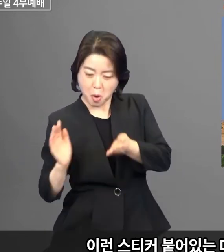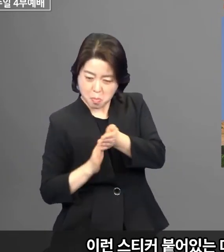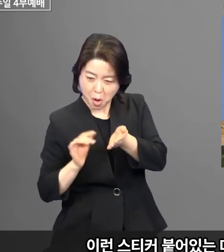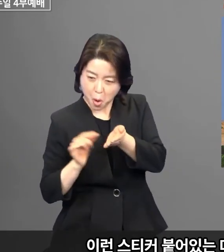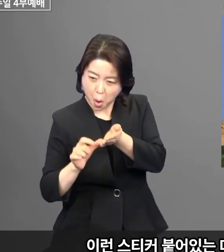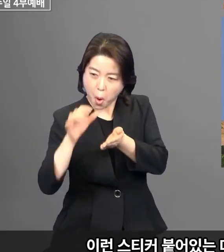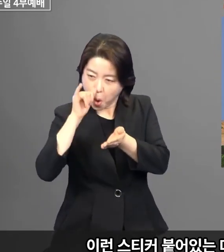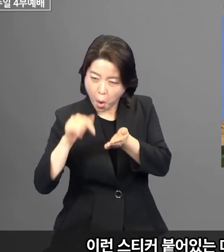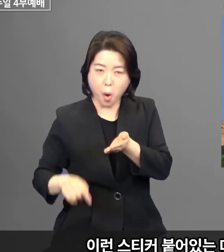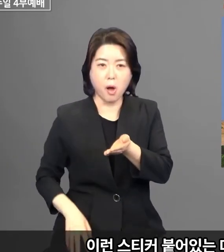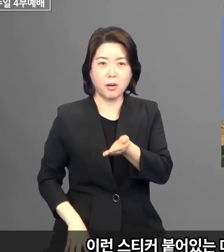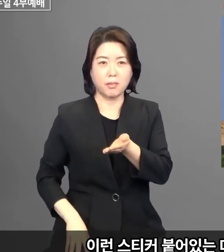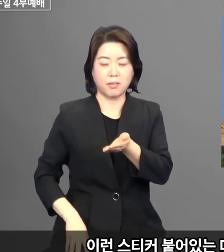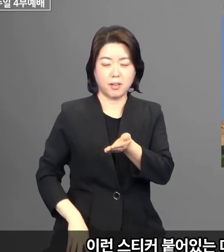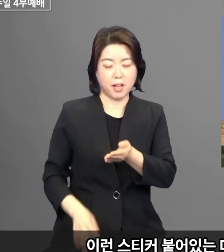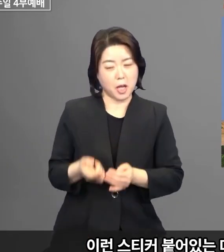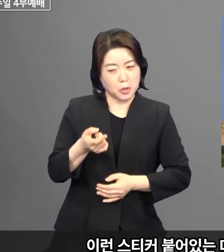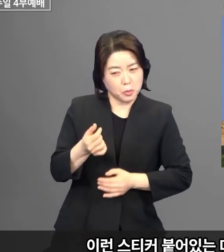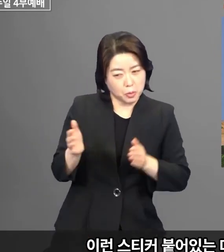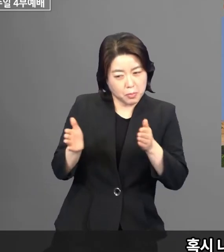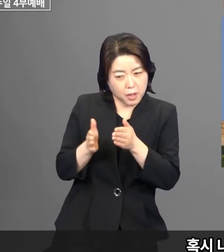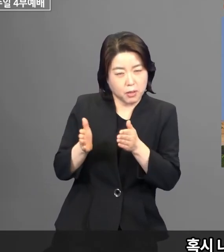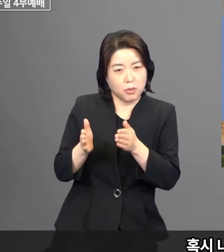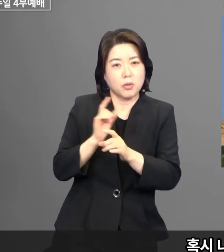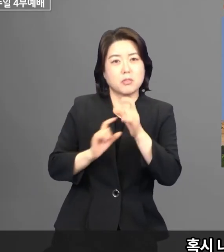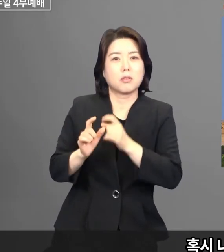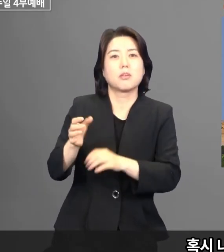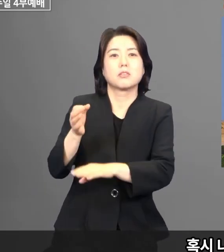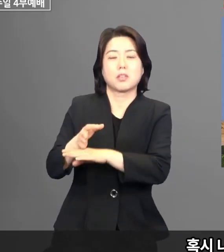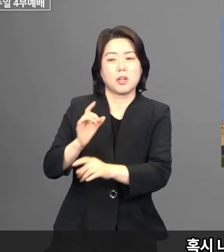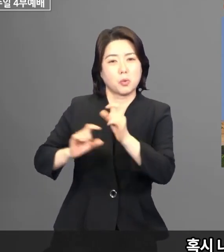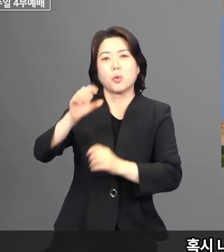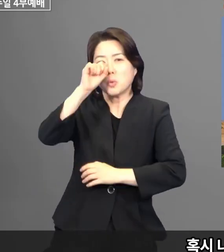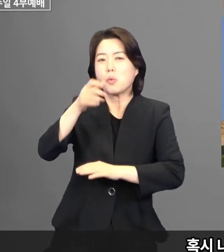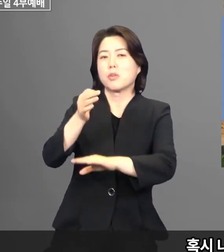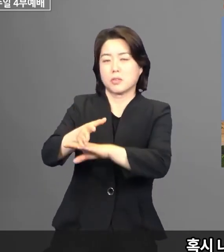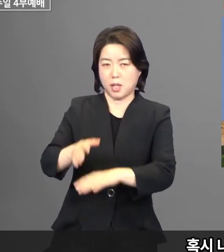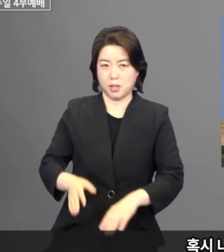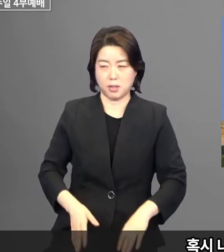있는 데서 작은 걸로 샀습니다. 혹시 나을까?